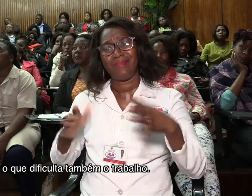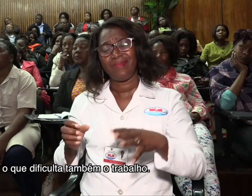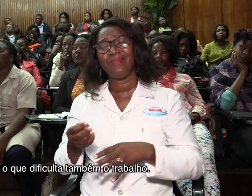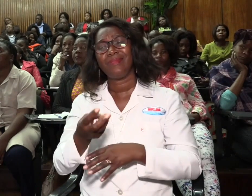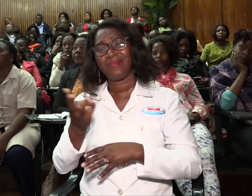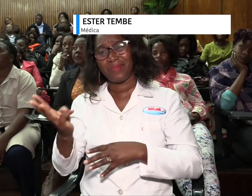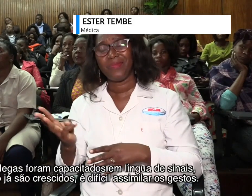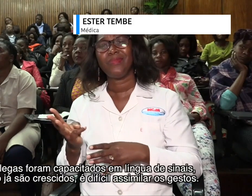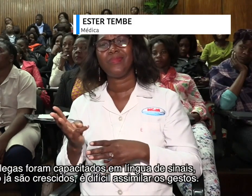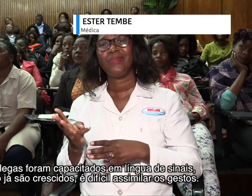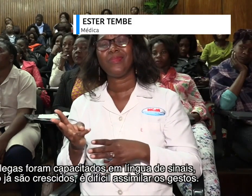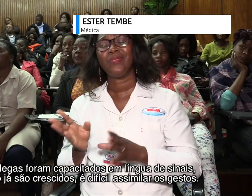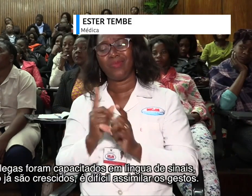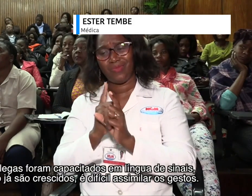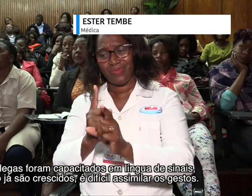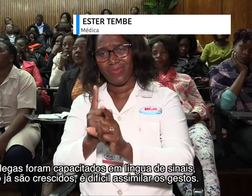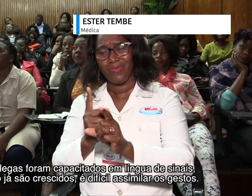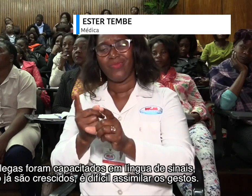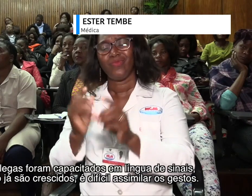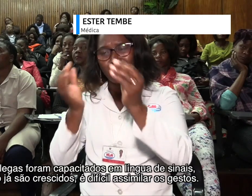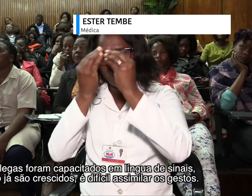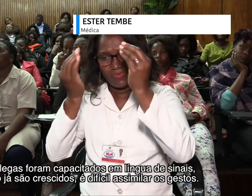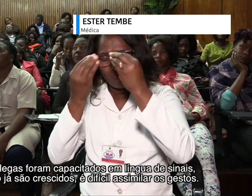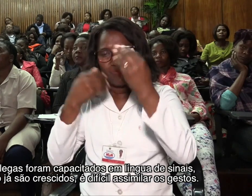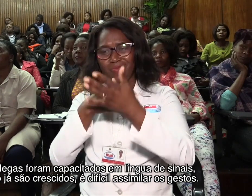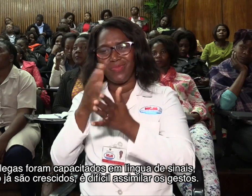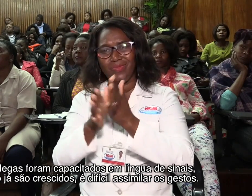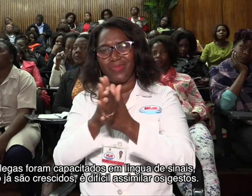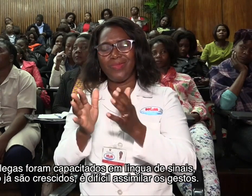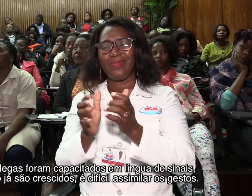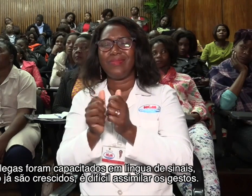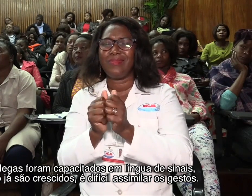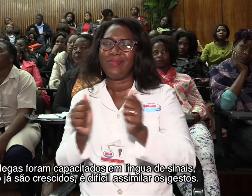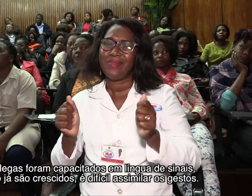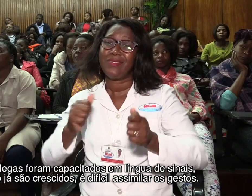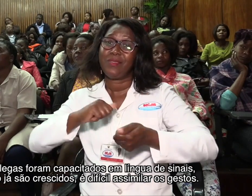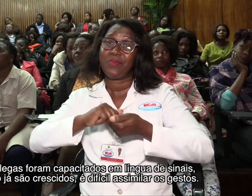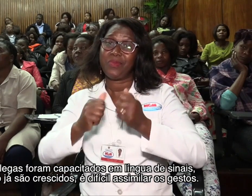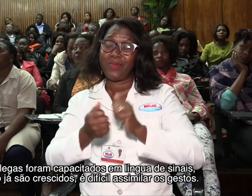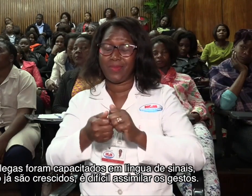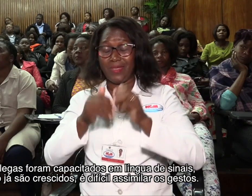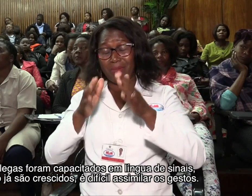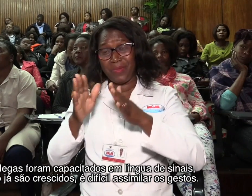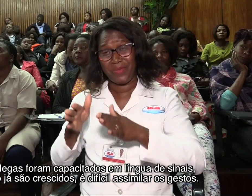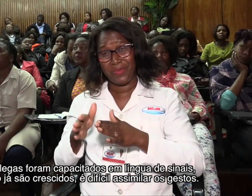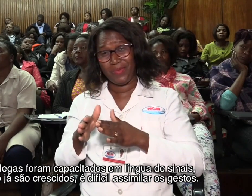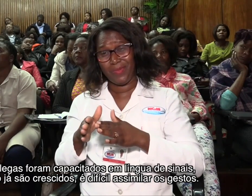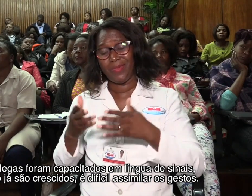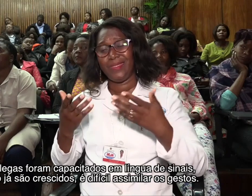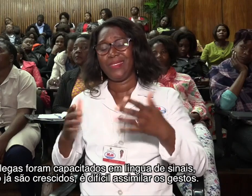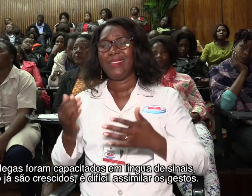Alguns colegas foram capacitados em língua de sinais, mas como já são